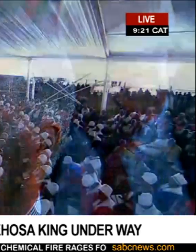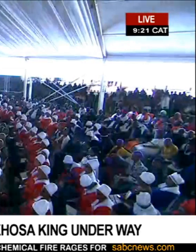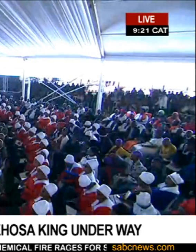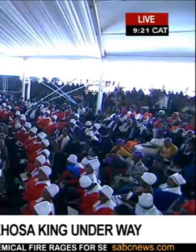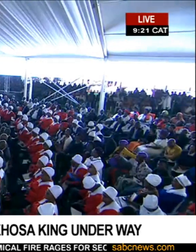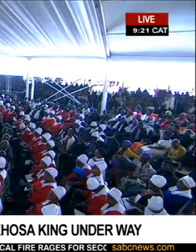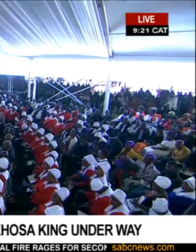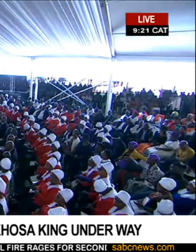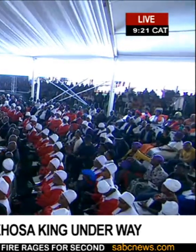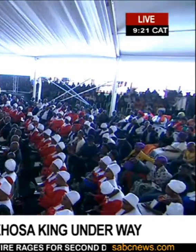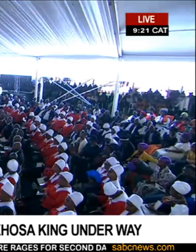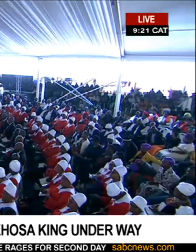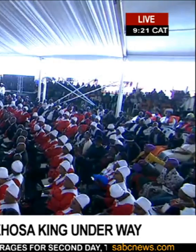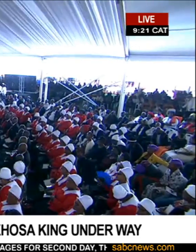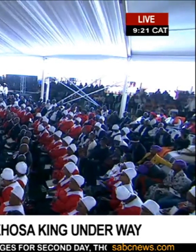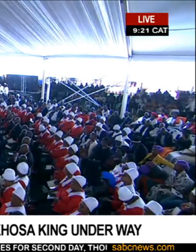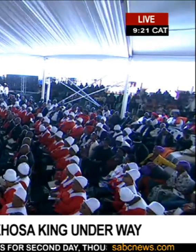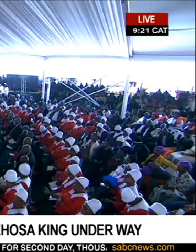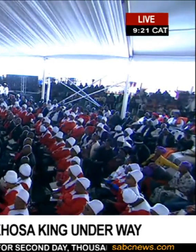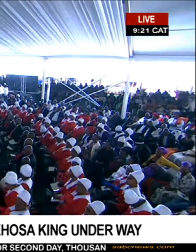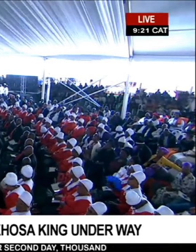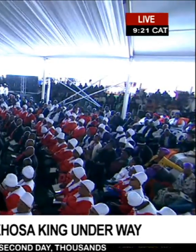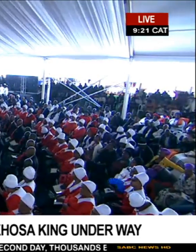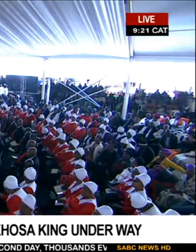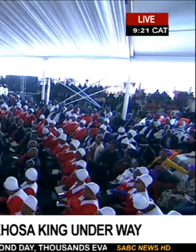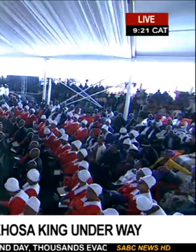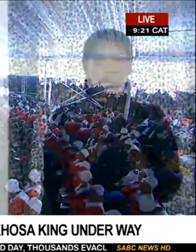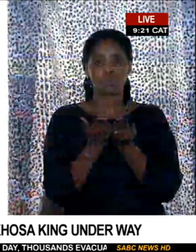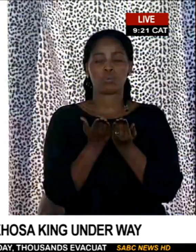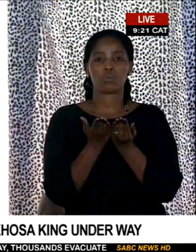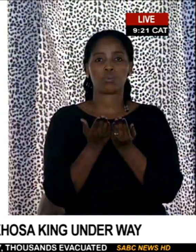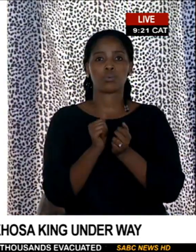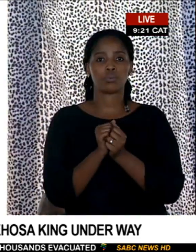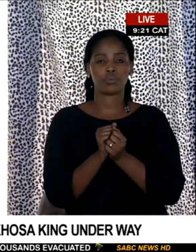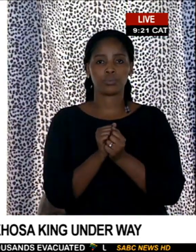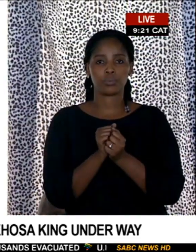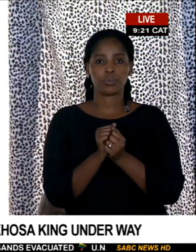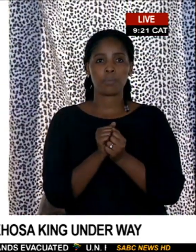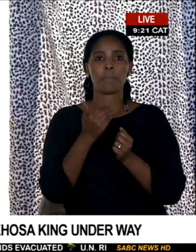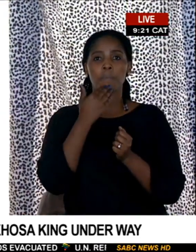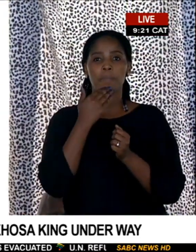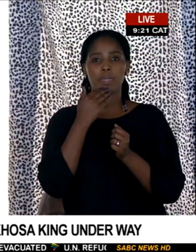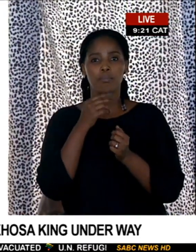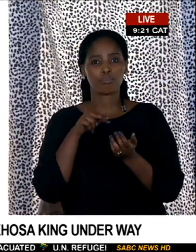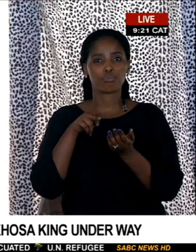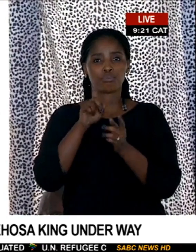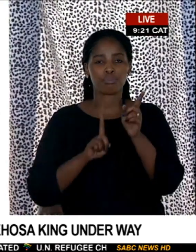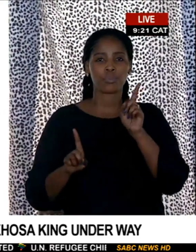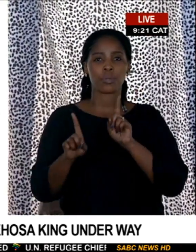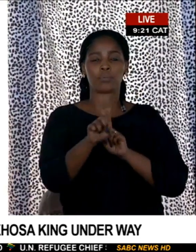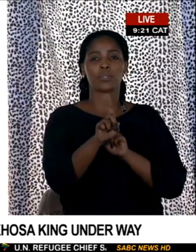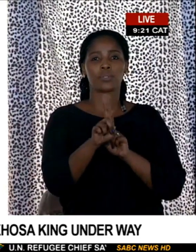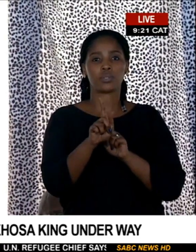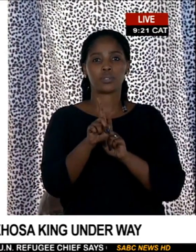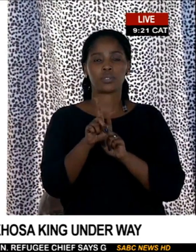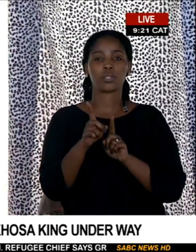yobuKrestu, xa bekwamkelwa izikolo, baye bahamba phambili.